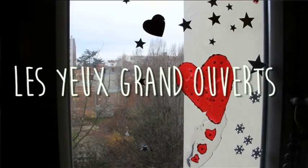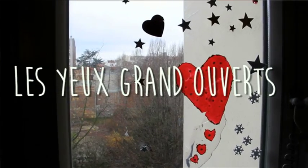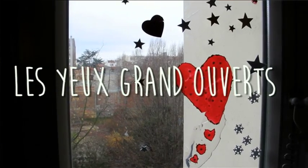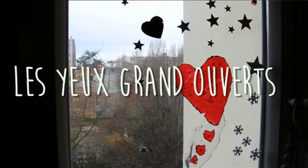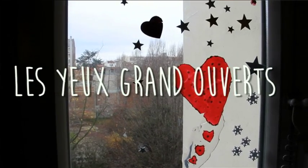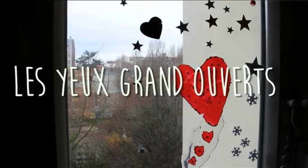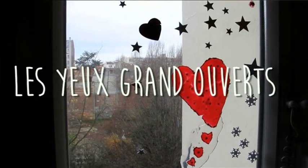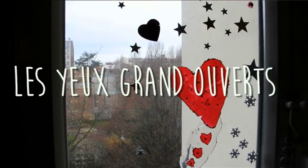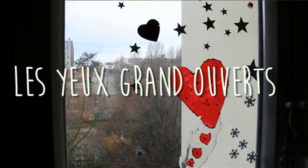monde avec ses yeux.